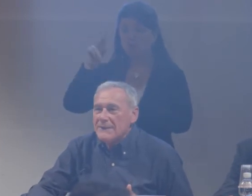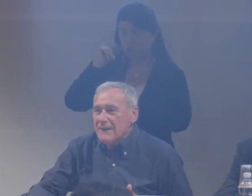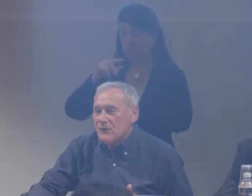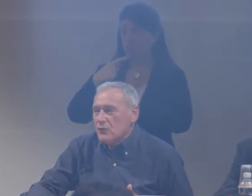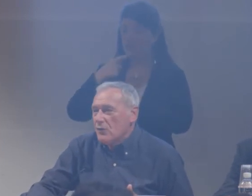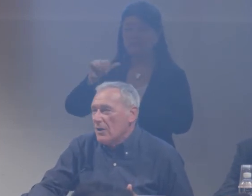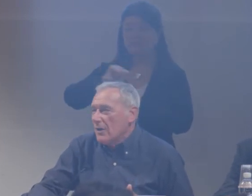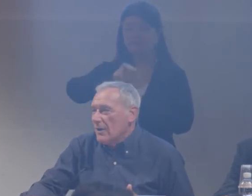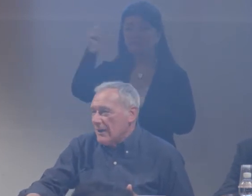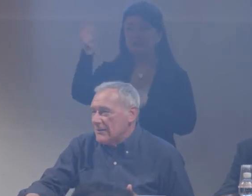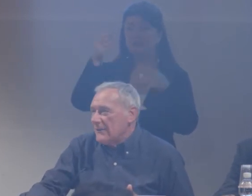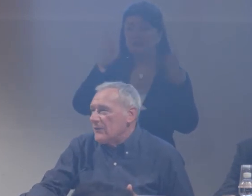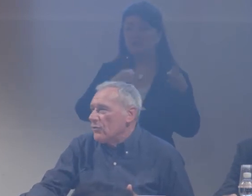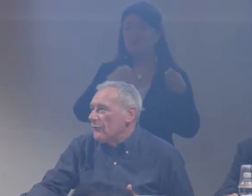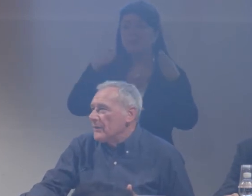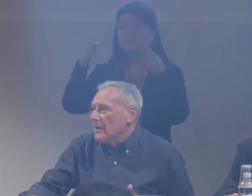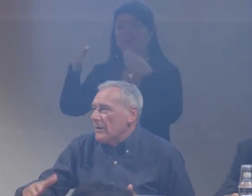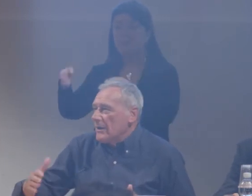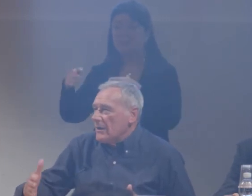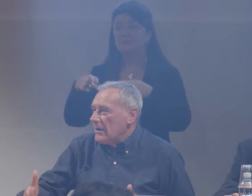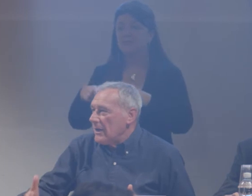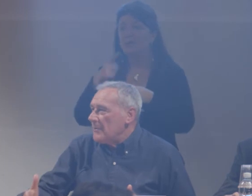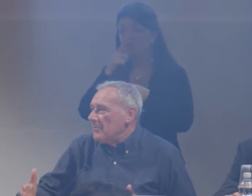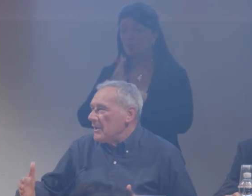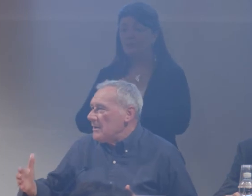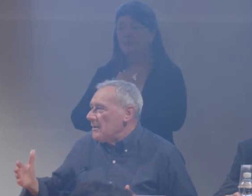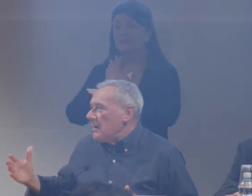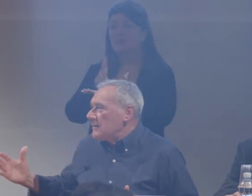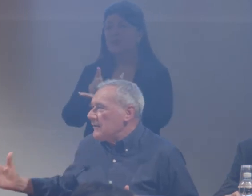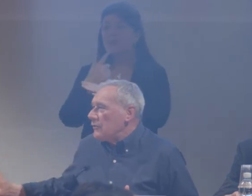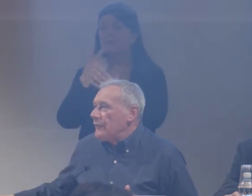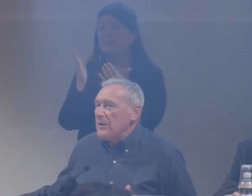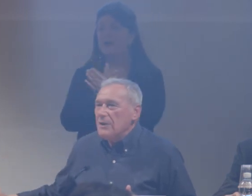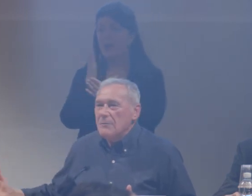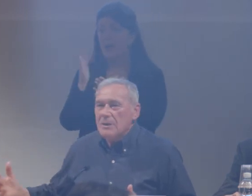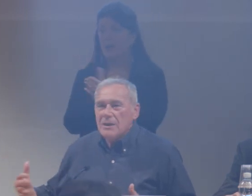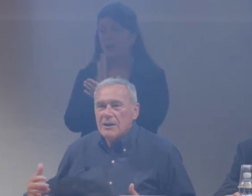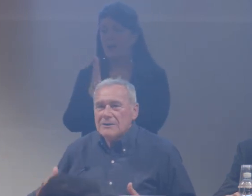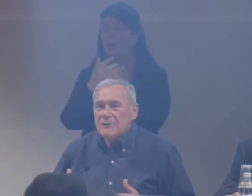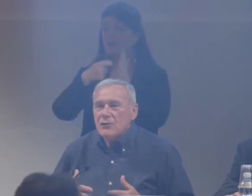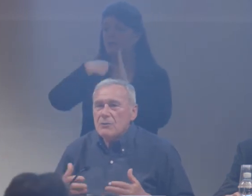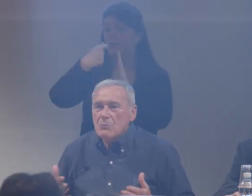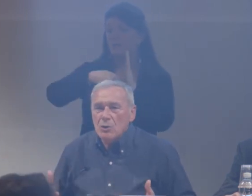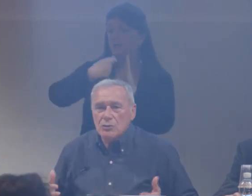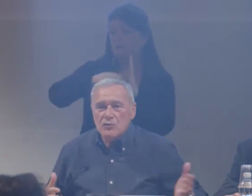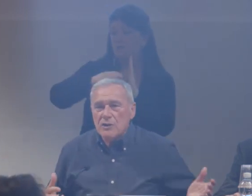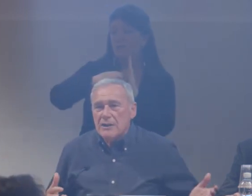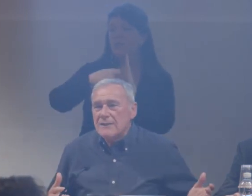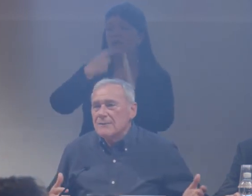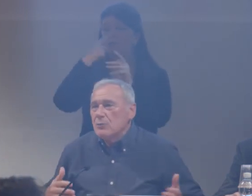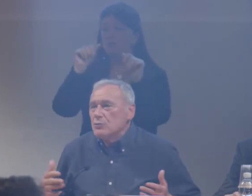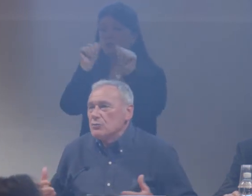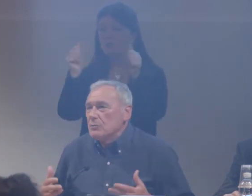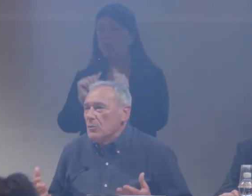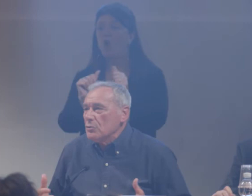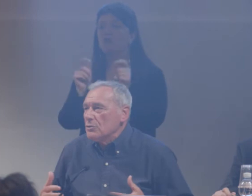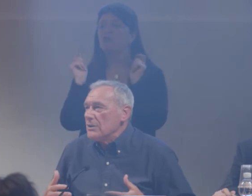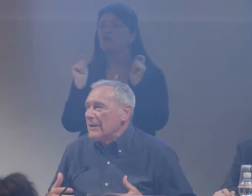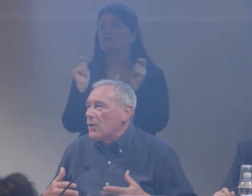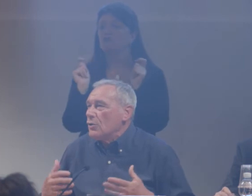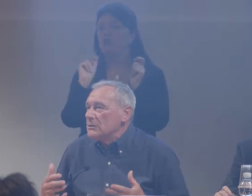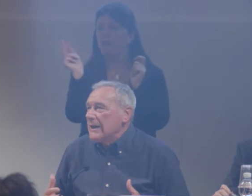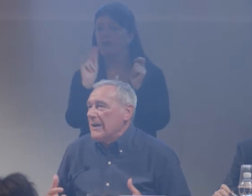primo passaggio attraverso i libri, attraverso i film, attraverso il modo di giornalismo, tutto il